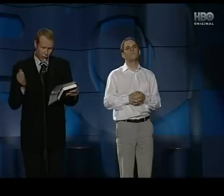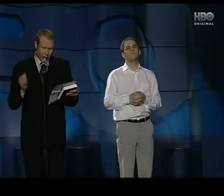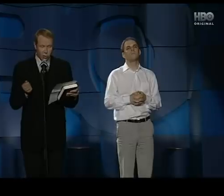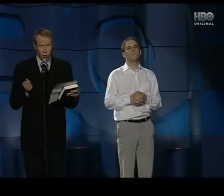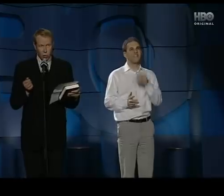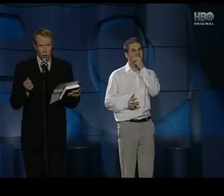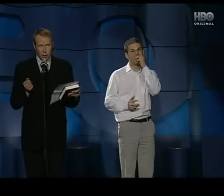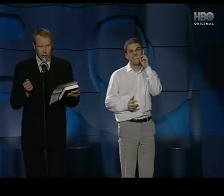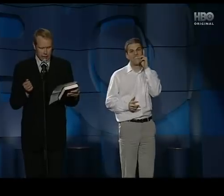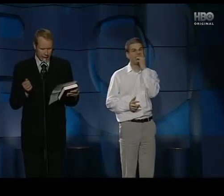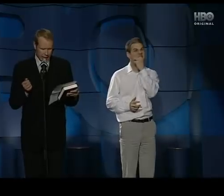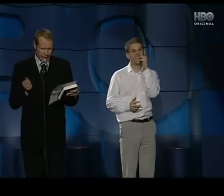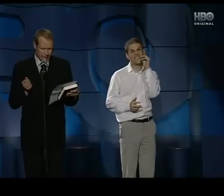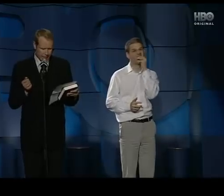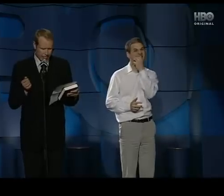Evu Farnou,